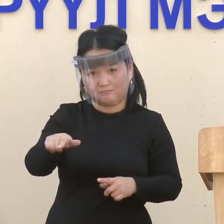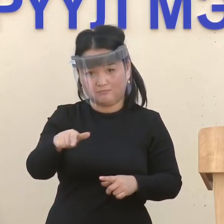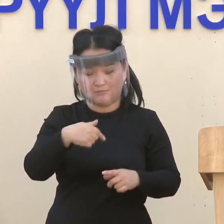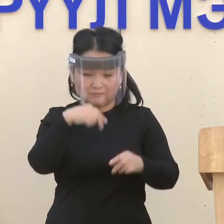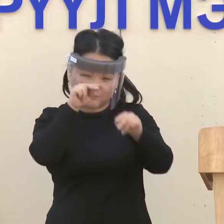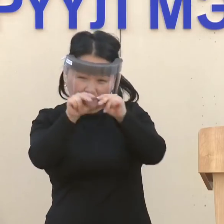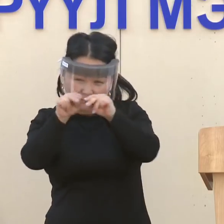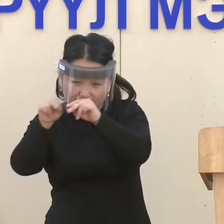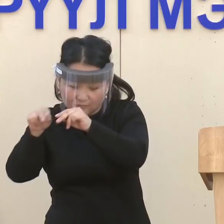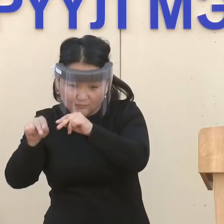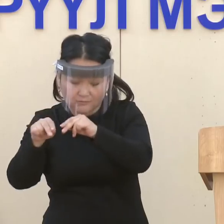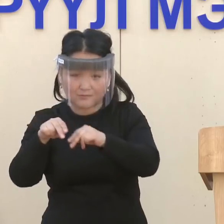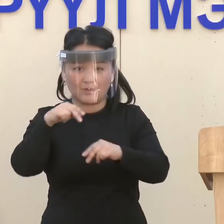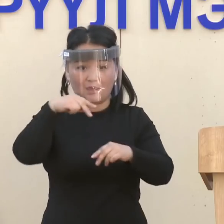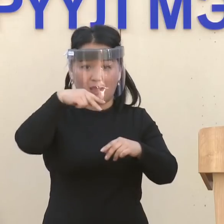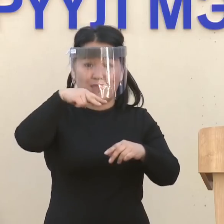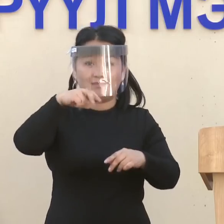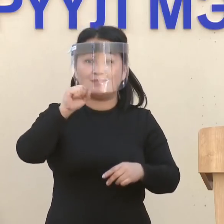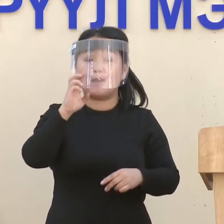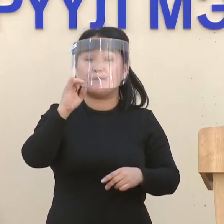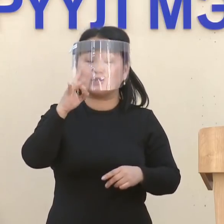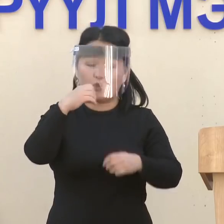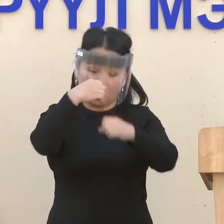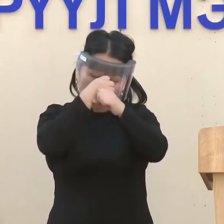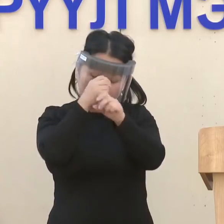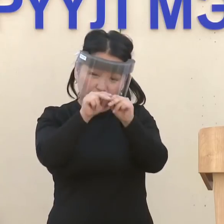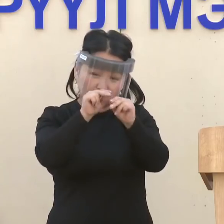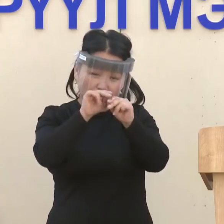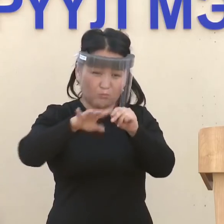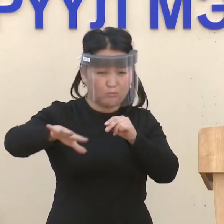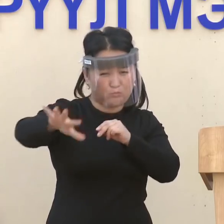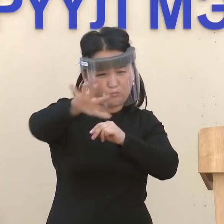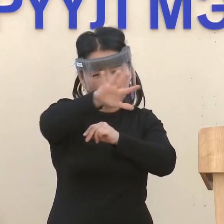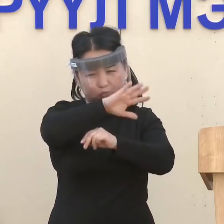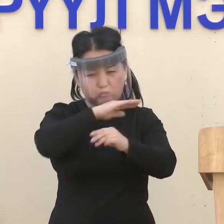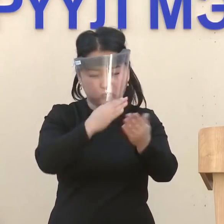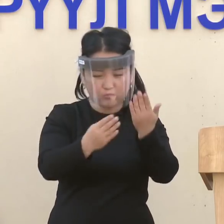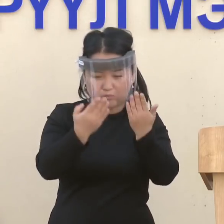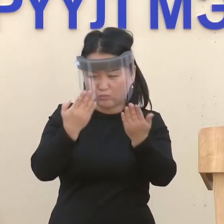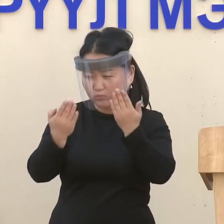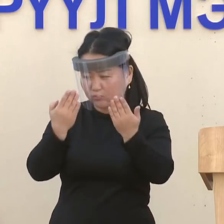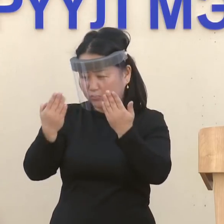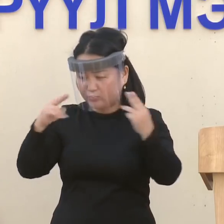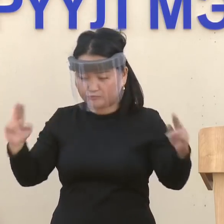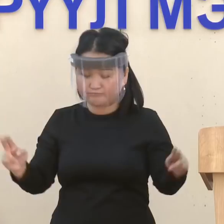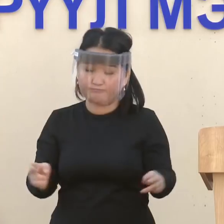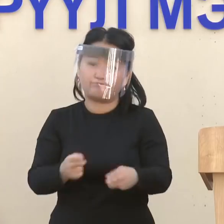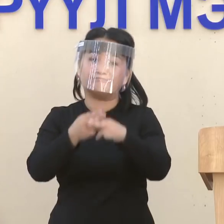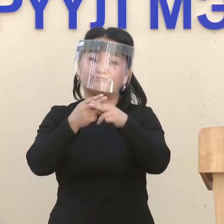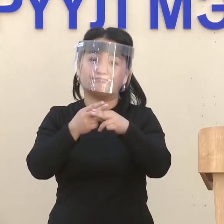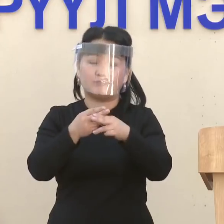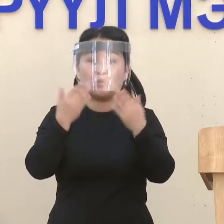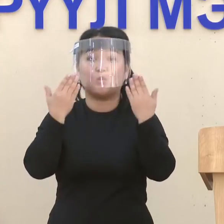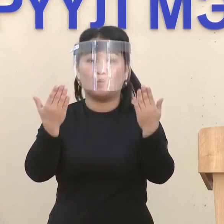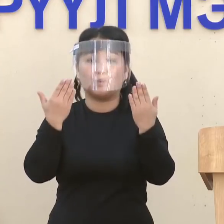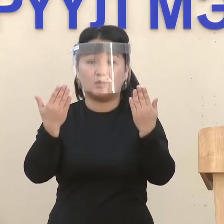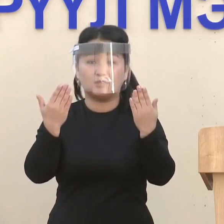судалгаа дээрч тэр лабораторийн бүх шинжилгээнүүд дээр анализ дүгнэлт хийгээд бид нар бол ингээд хуралдаад